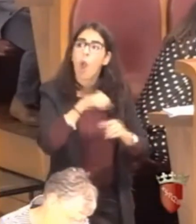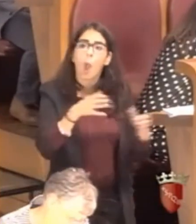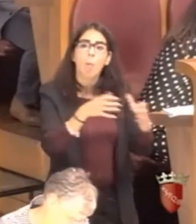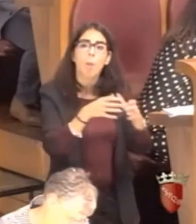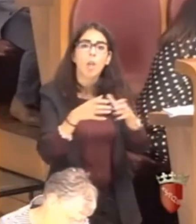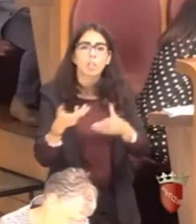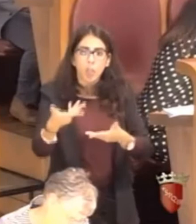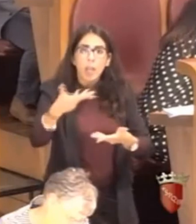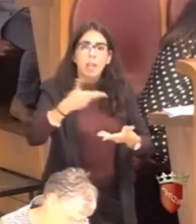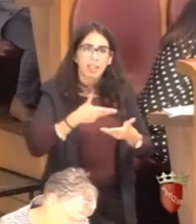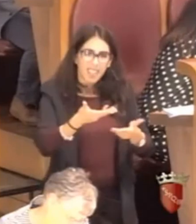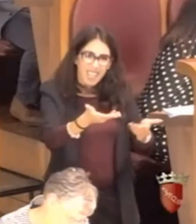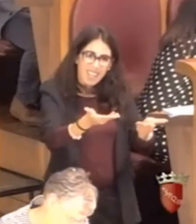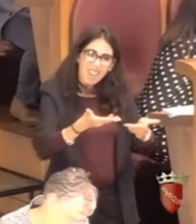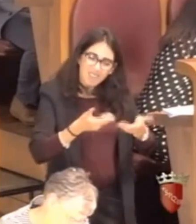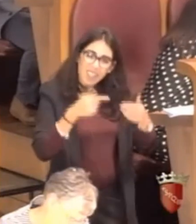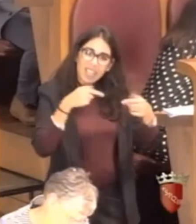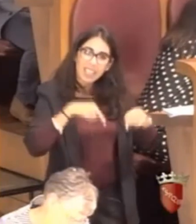a contribuire.